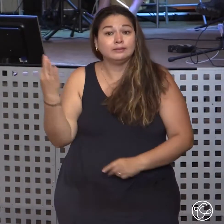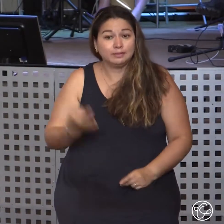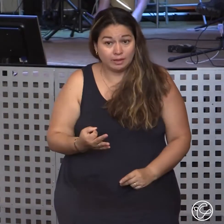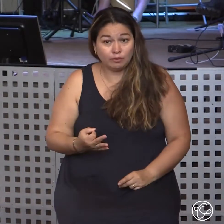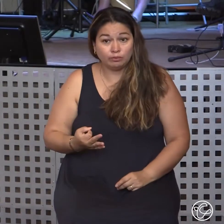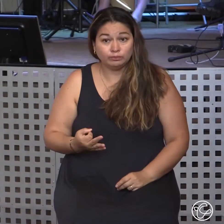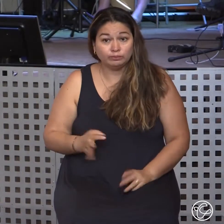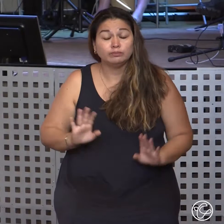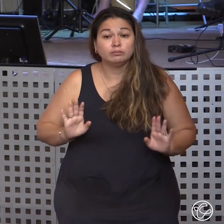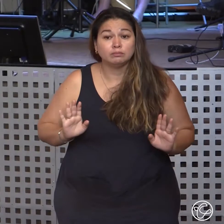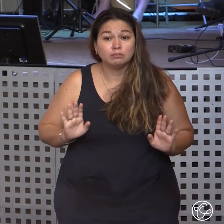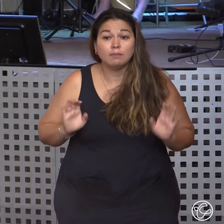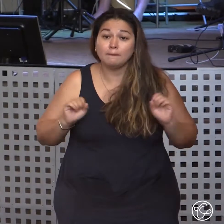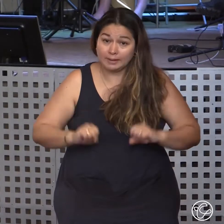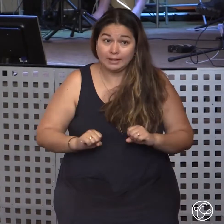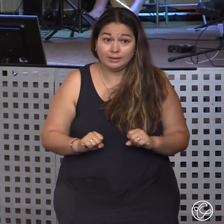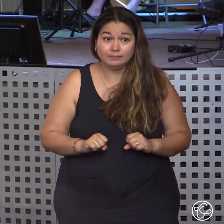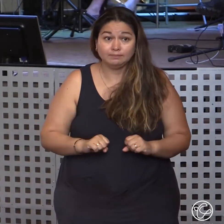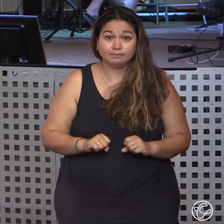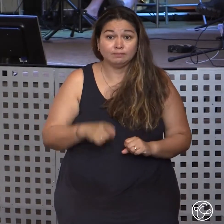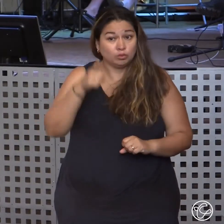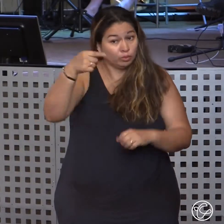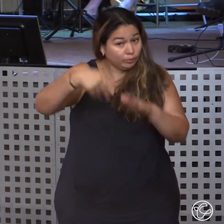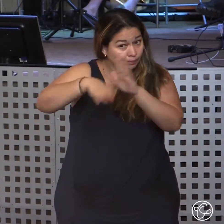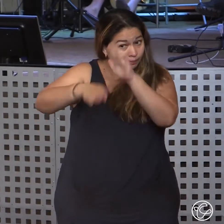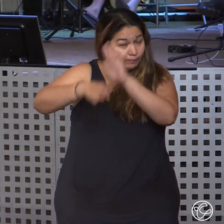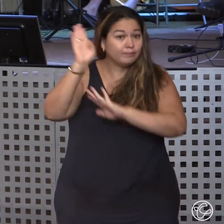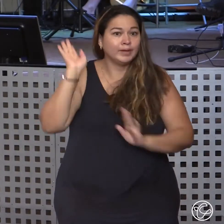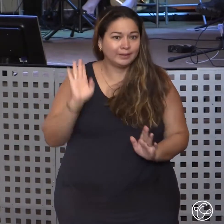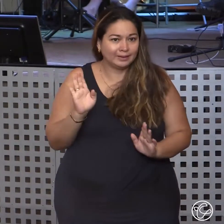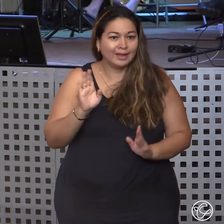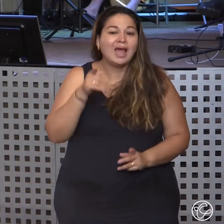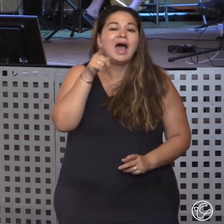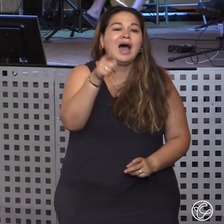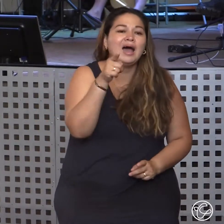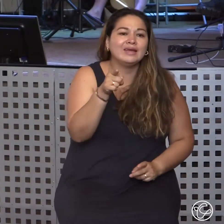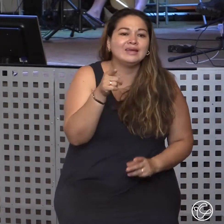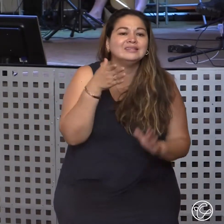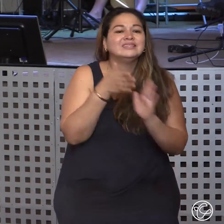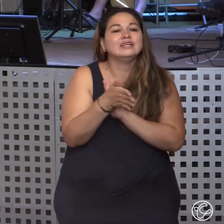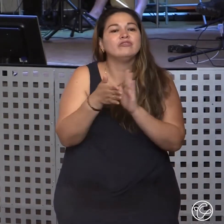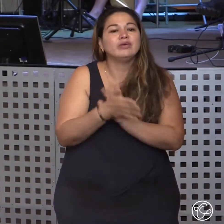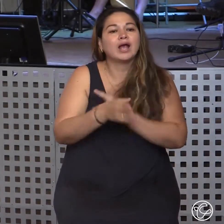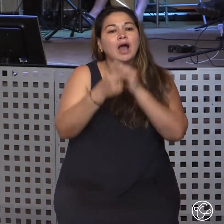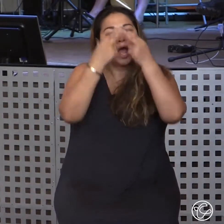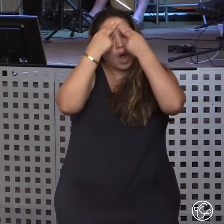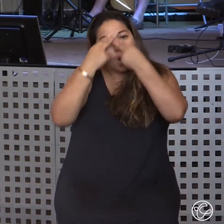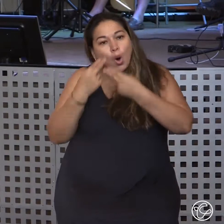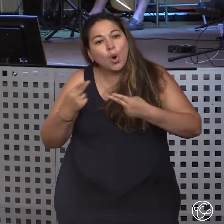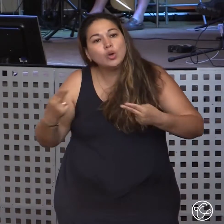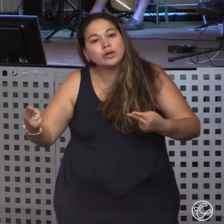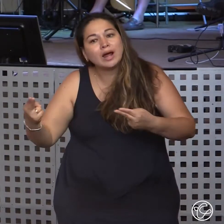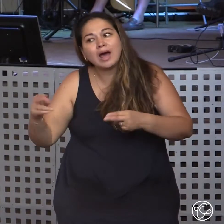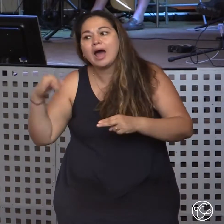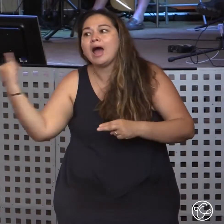Y evidentemente a tu marido. ¿Veis lo primero que hace?